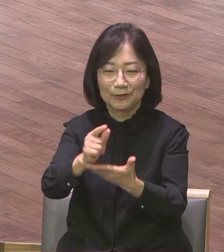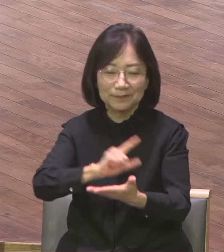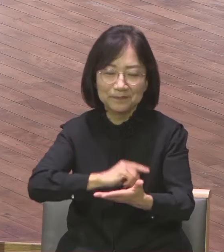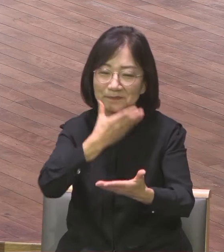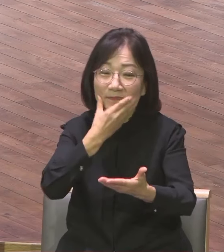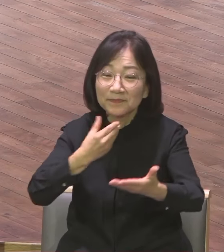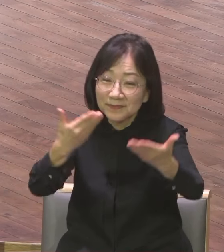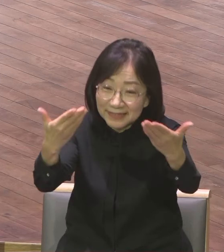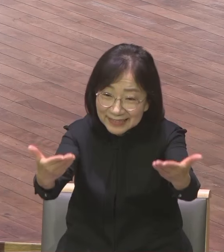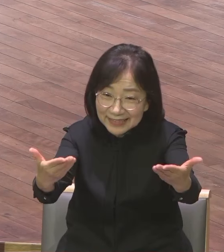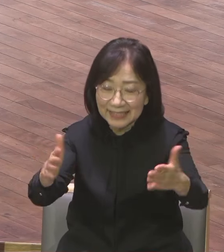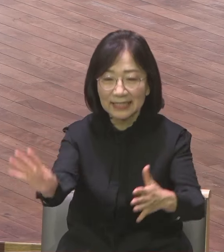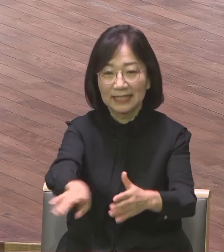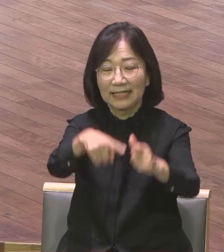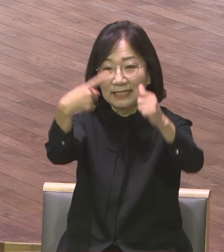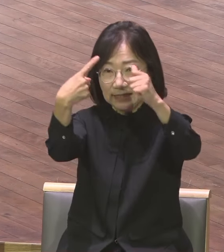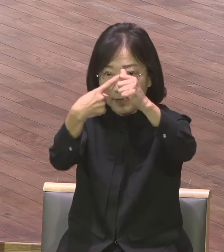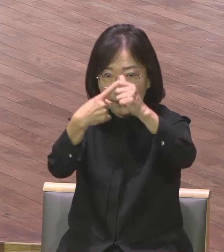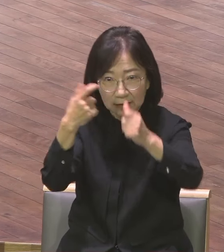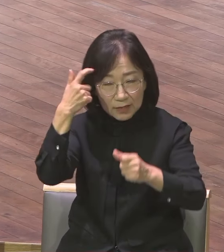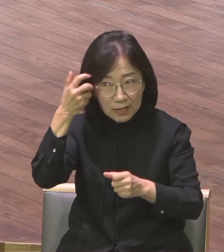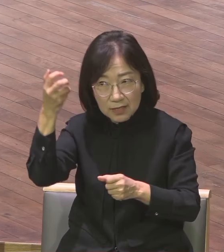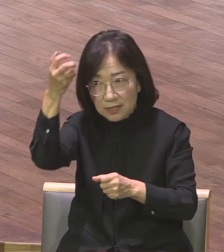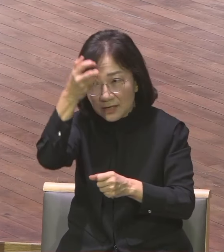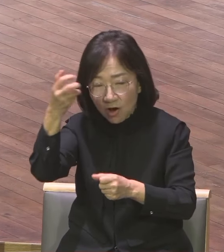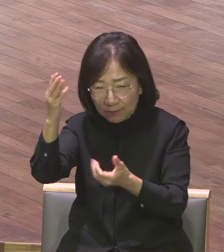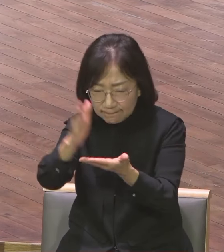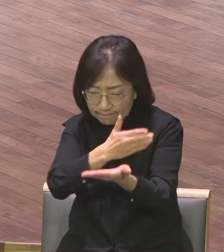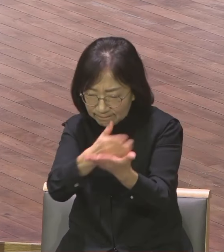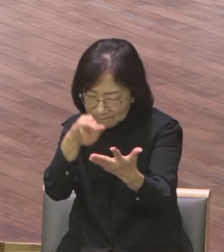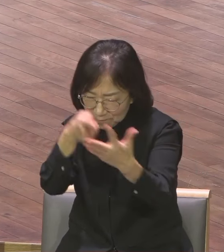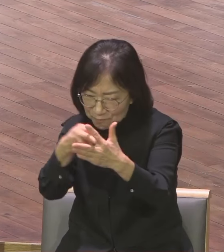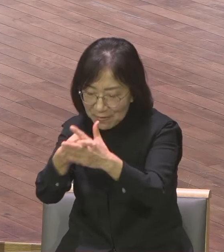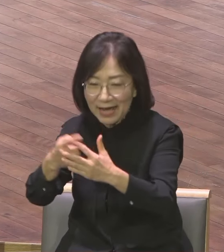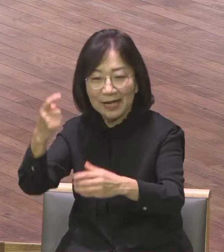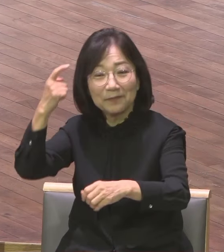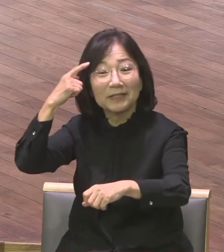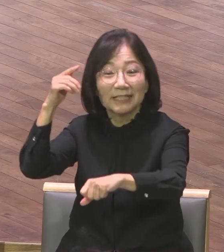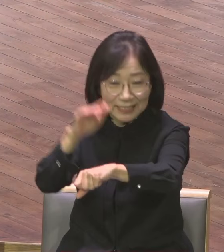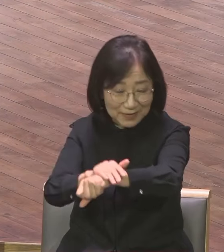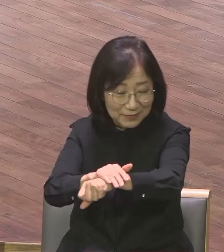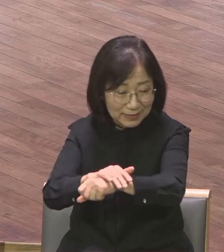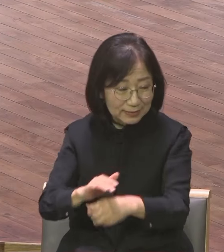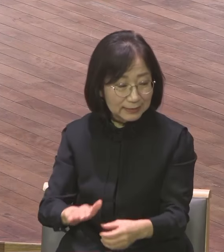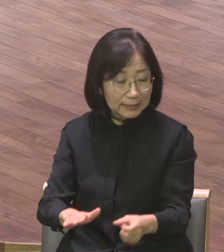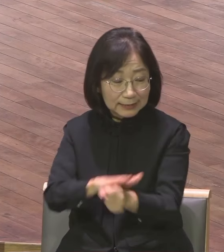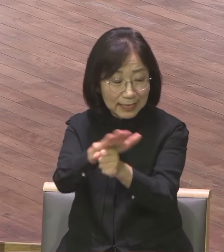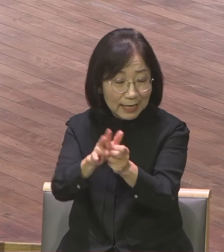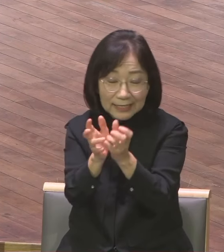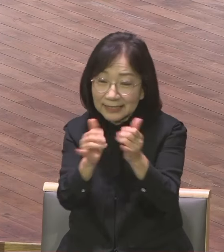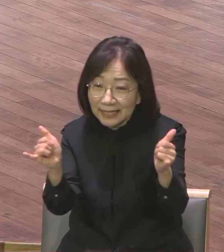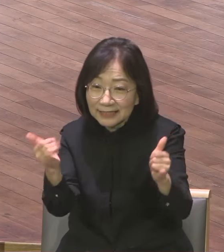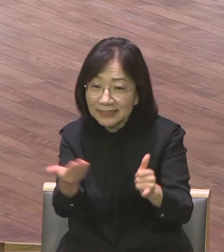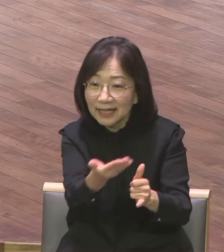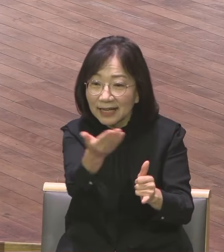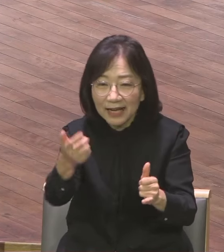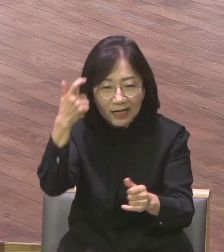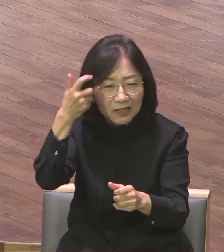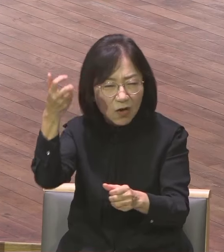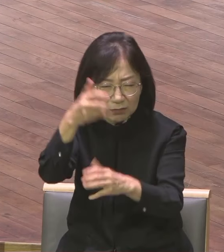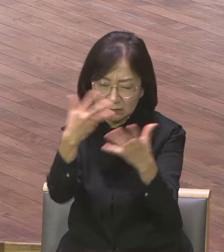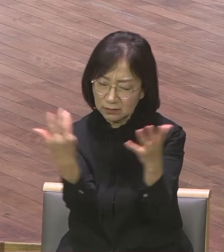그럼 첫째로 영을 분별하는 지혜입니다. 1절 봅니다. 사랑하는 자들아, 영을 다 믿지